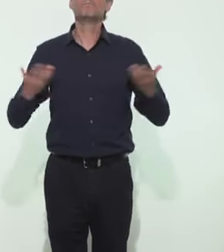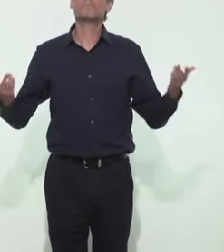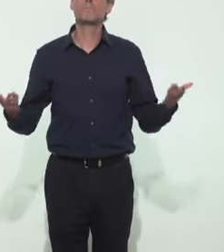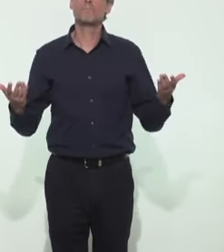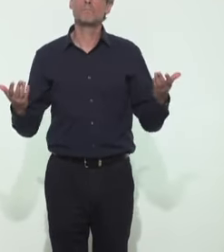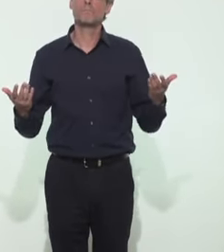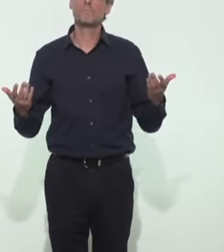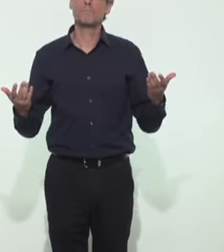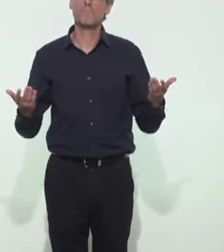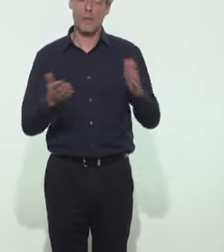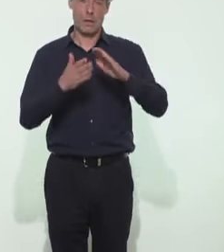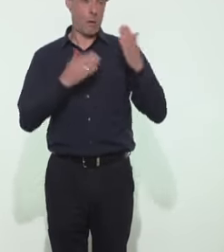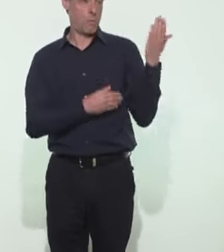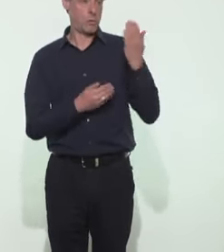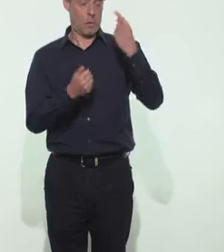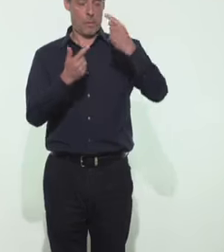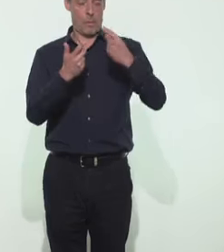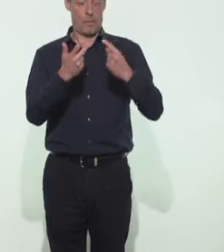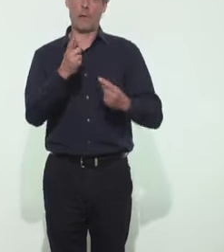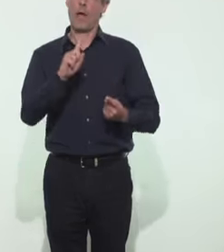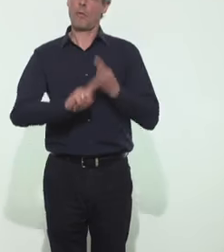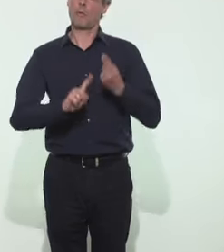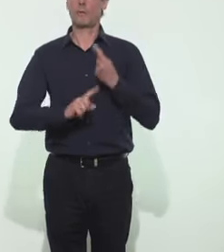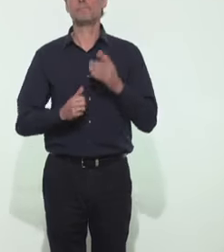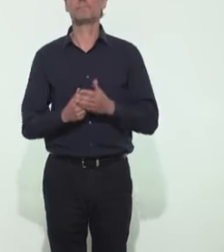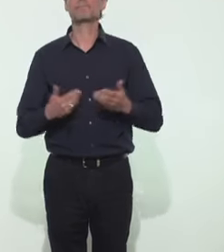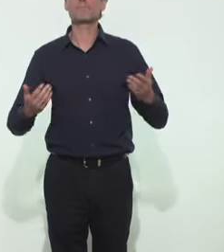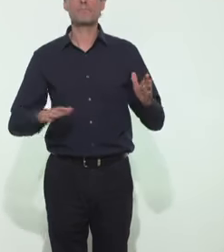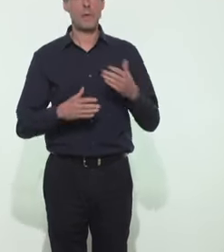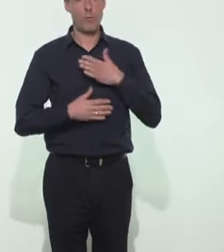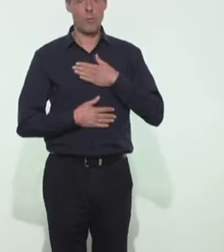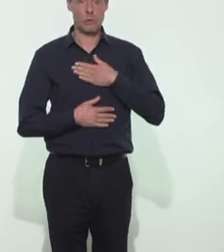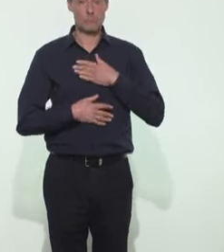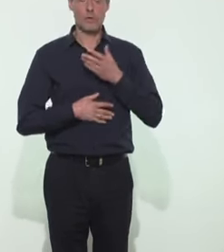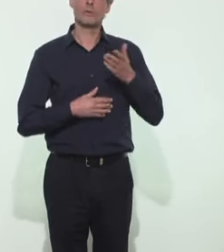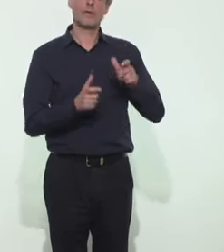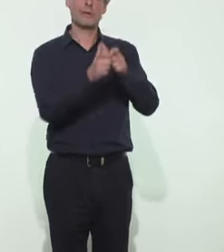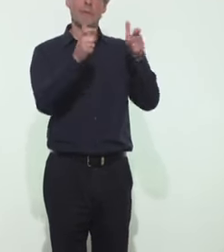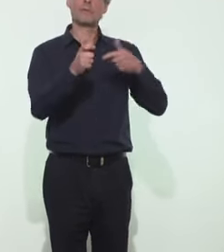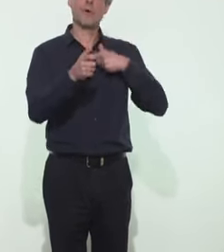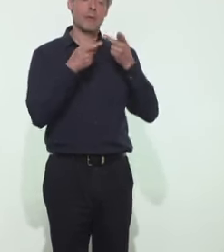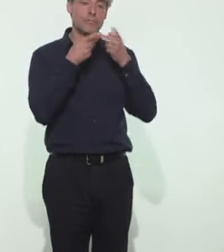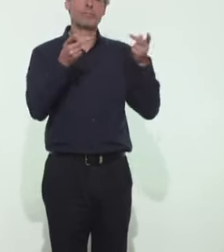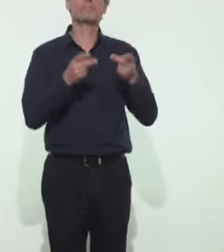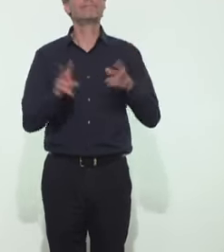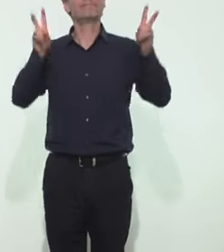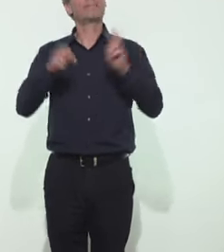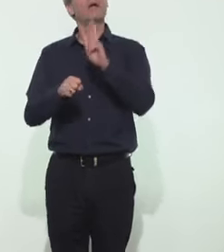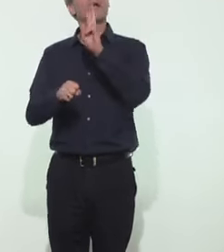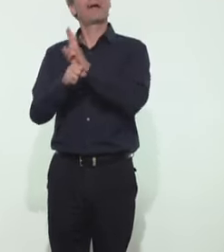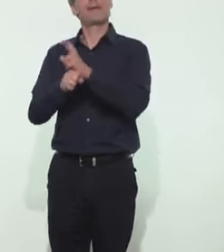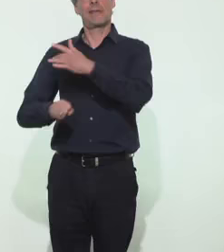répondre à ces besoins importants j'adresse ce soir un message aux établissements la réserve sanitaire